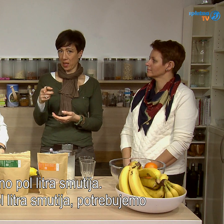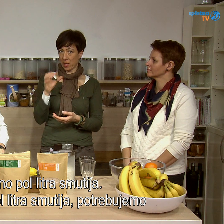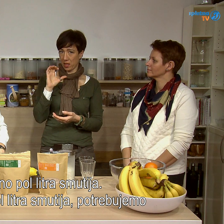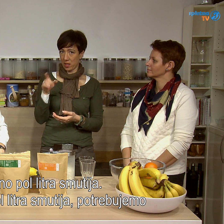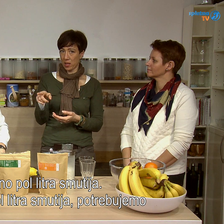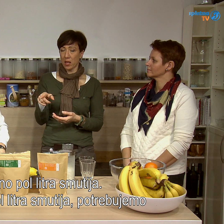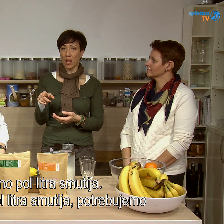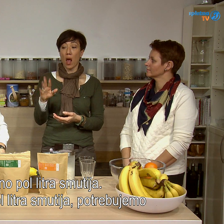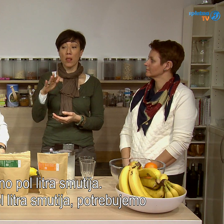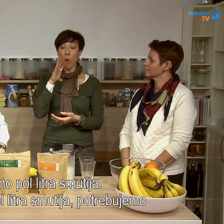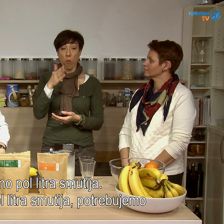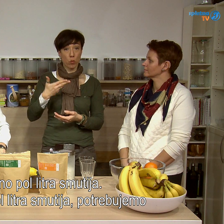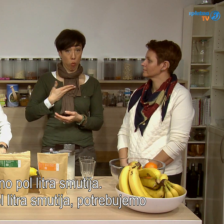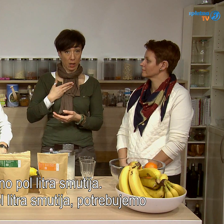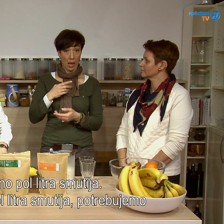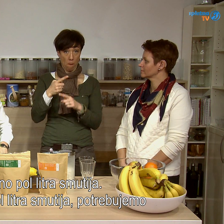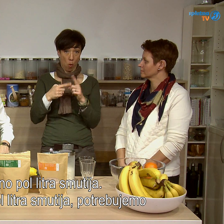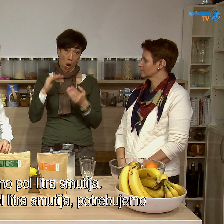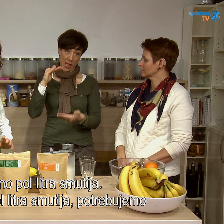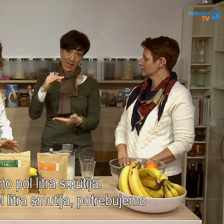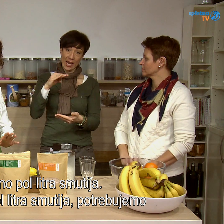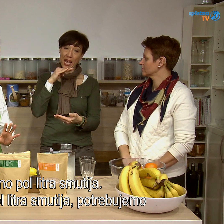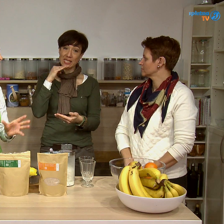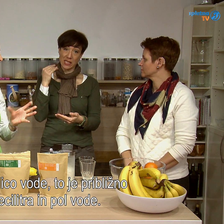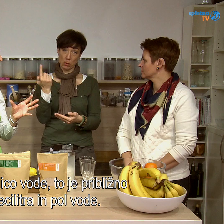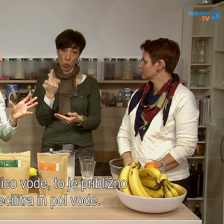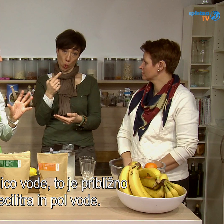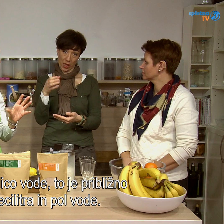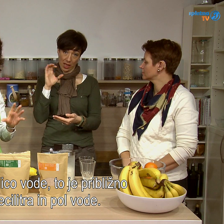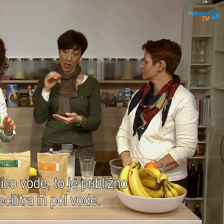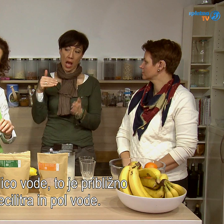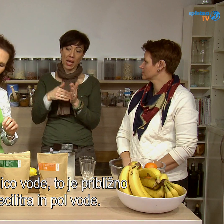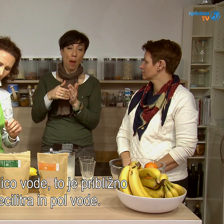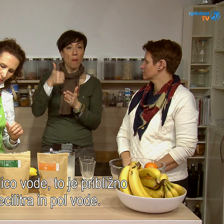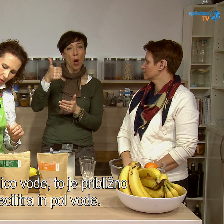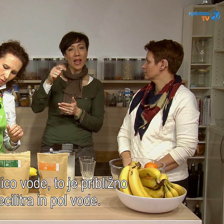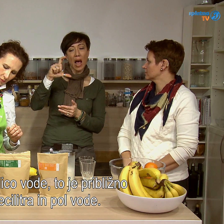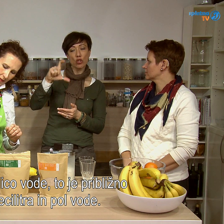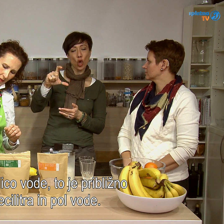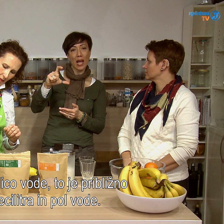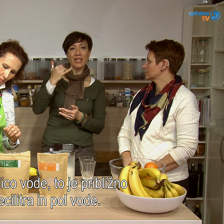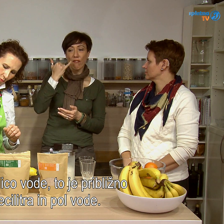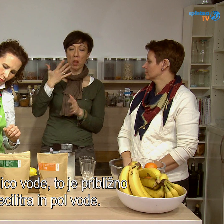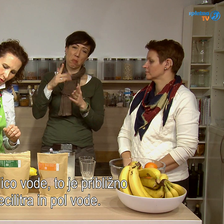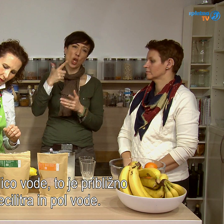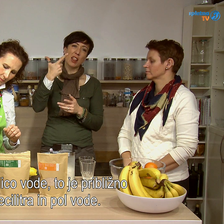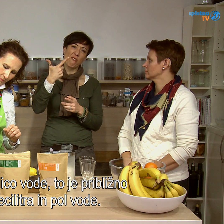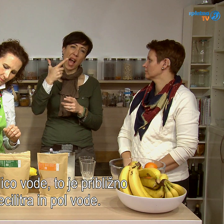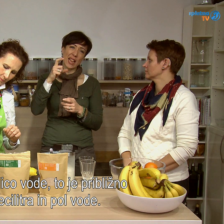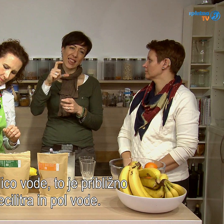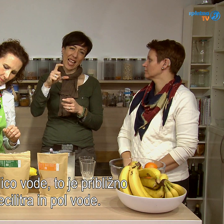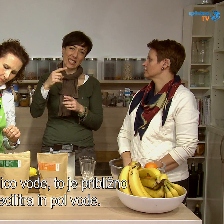Da bi dobili pol litra smutija, potrebujemo eno skodelico vode, to je približno 2,5 deci